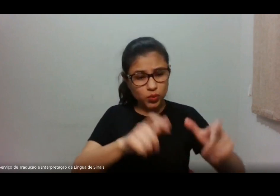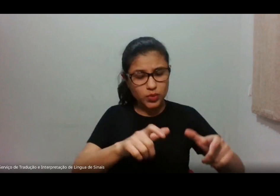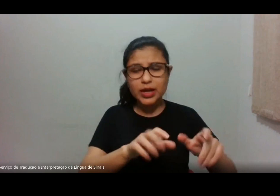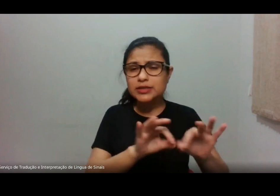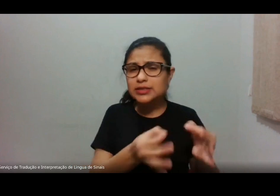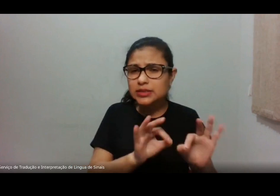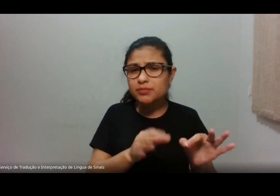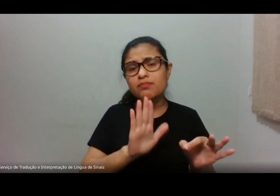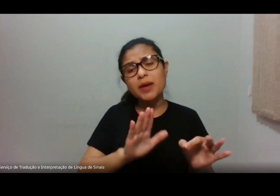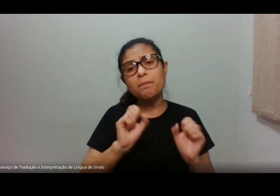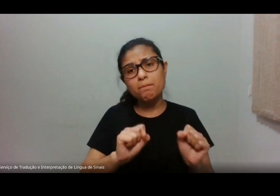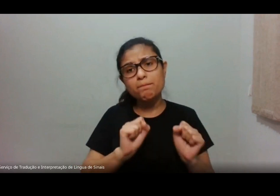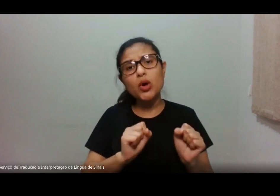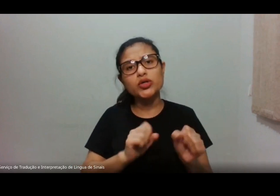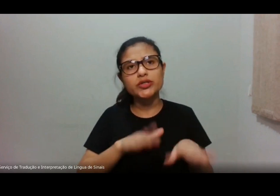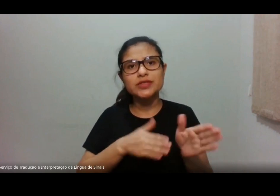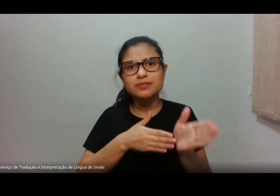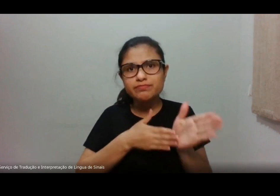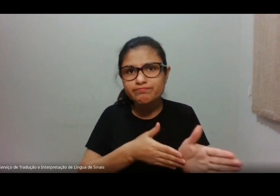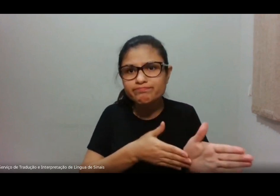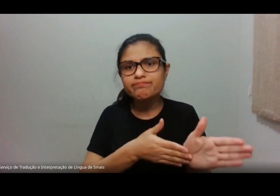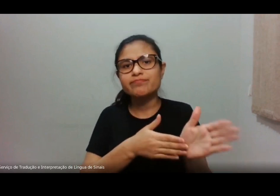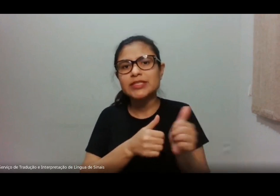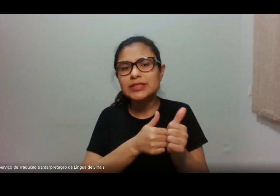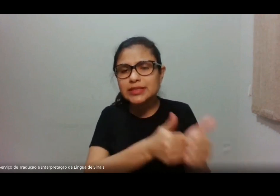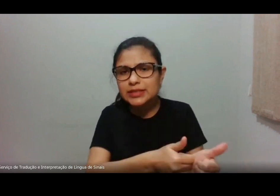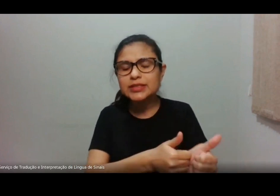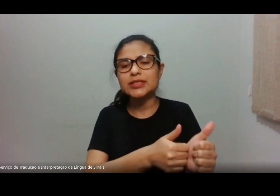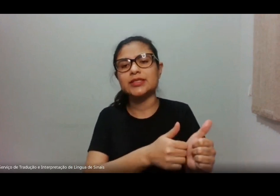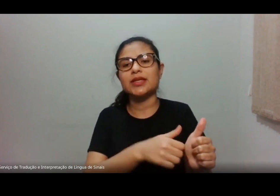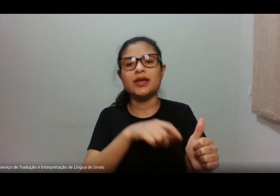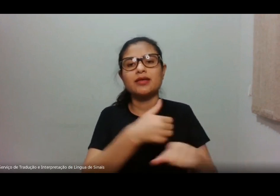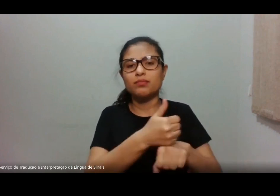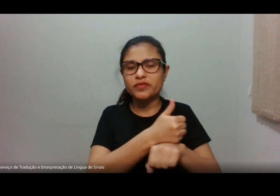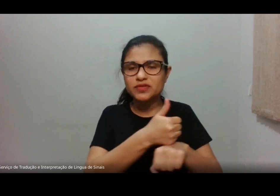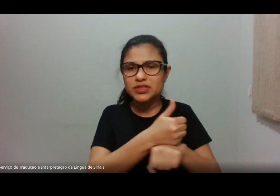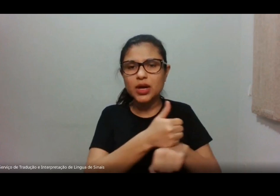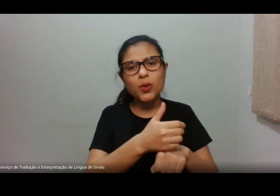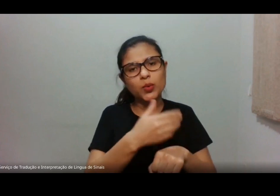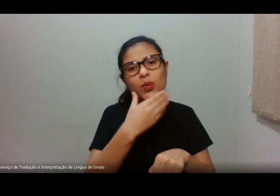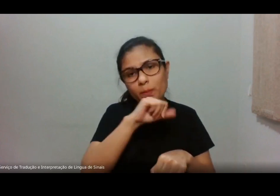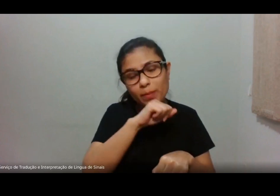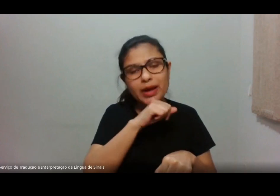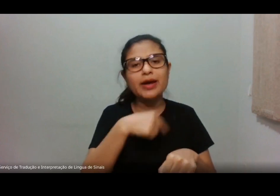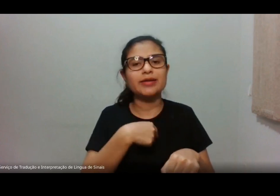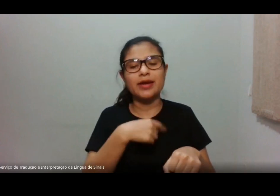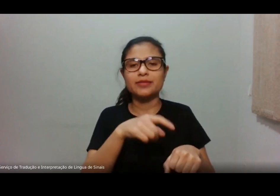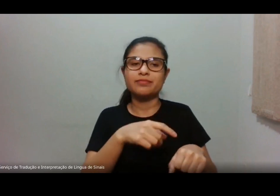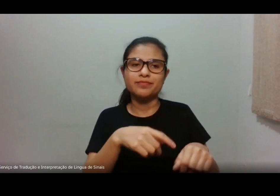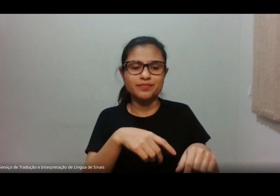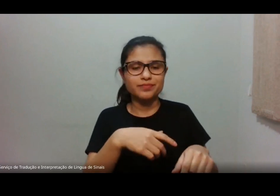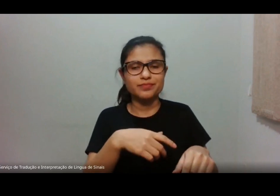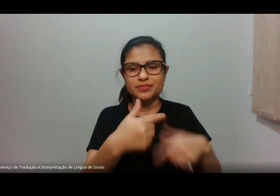modesto, deveriam naturalmente seguir a profissão do pai, trabalhar na marcenaria, na agricultura, ser um